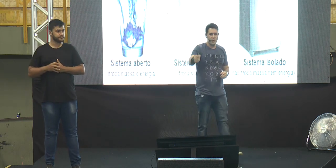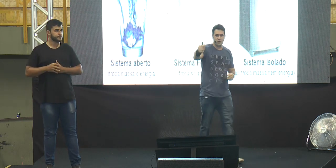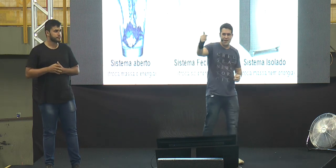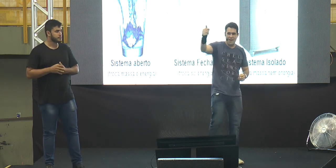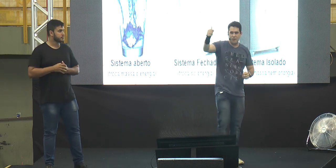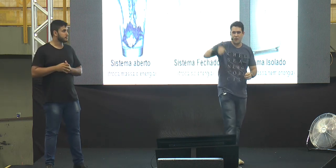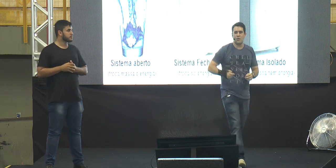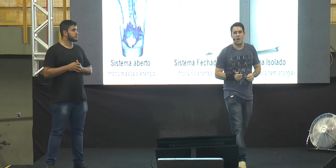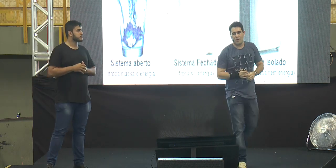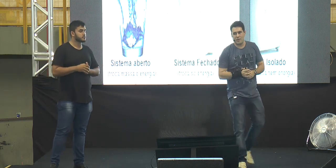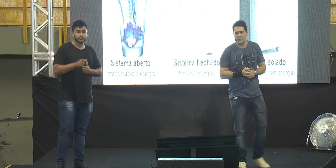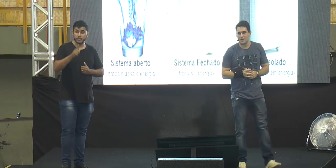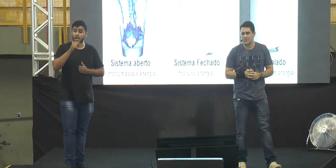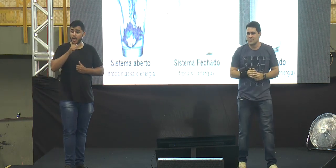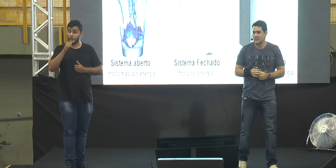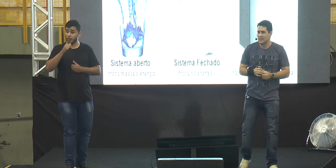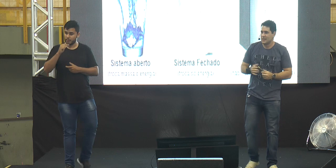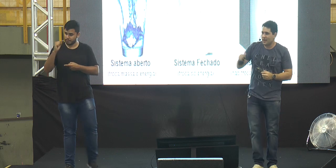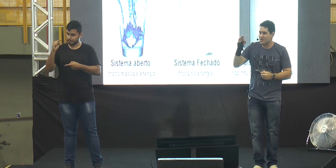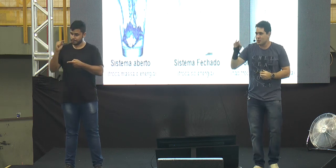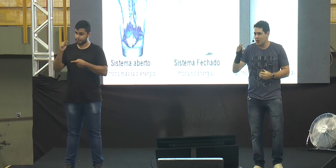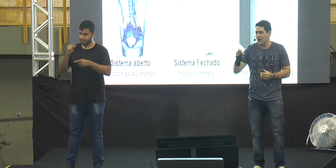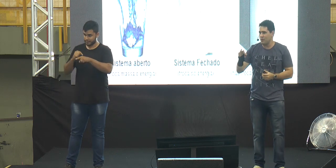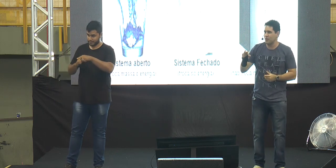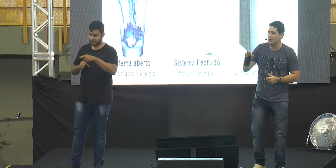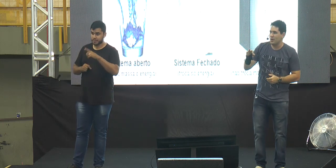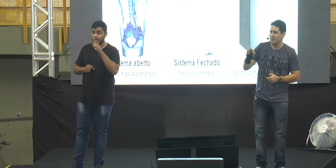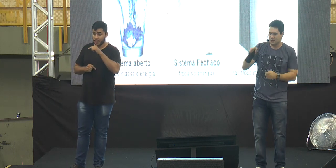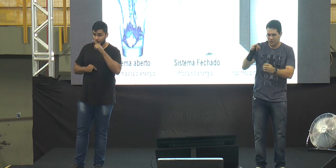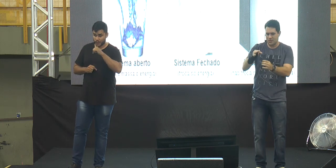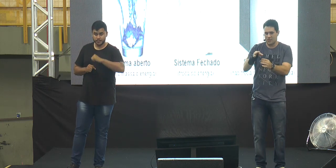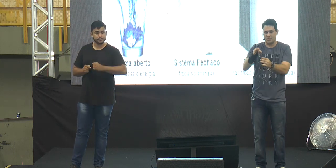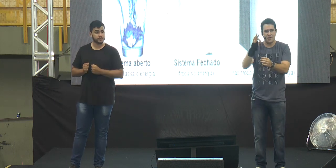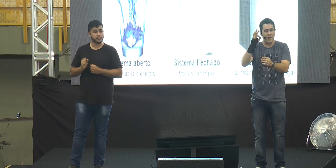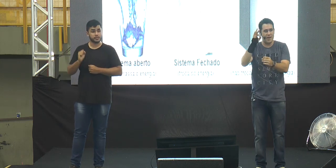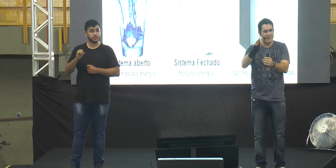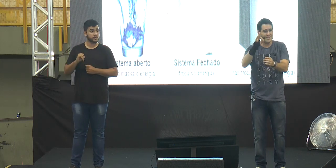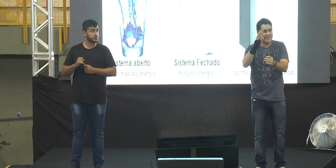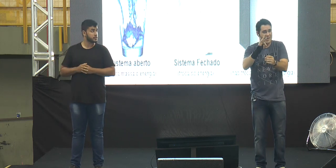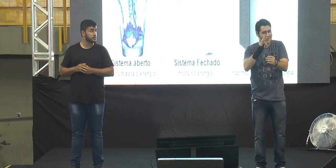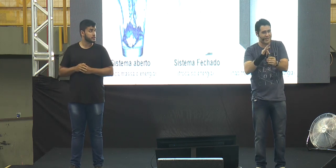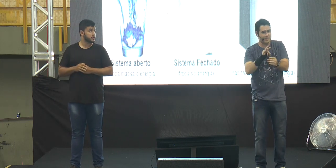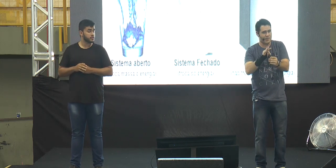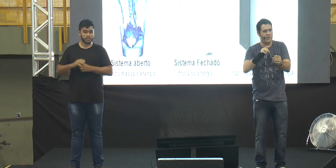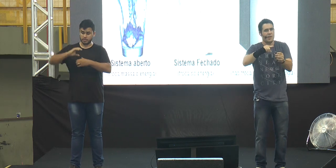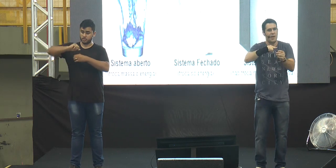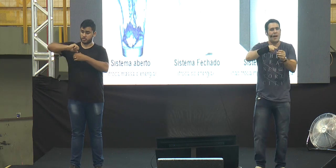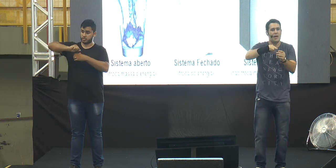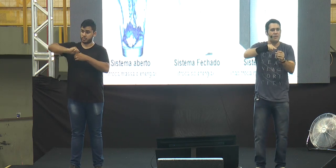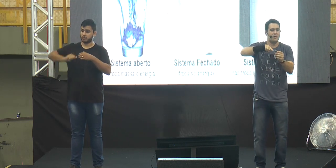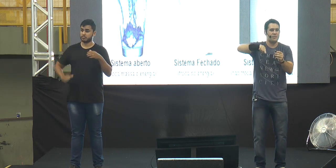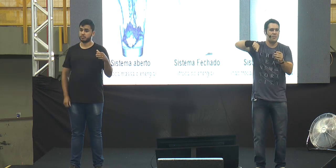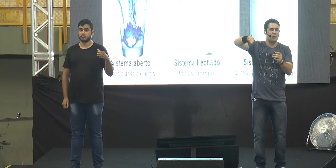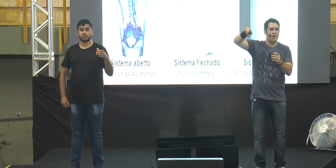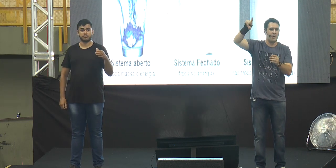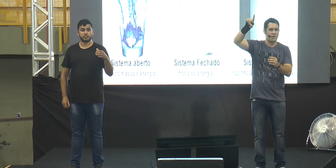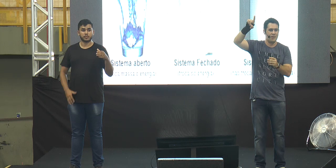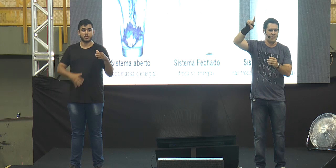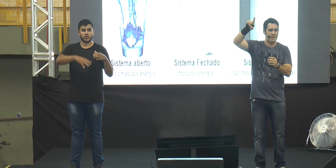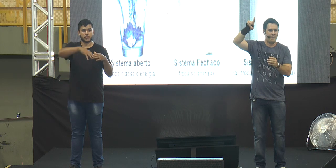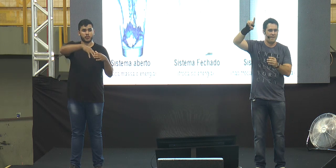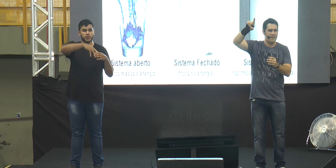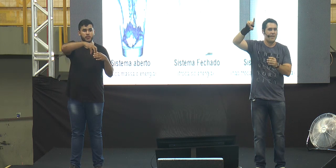pegar agora a sua garrafinha com água, nessa sua garrafinha com água, se você deixar ela sem a tampa, a água vai